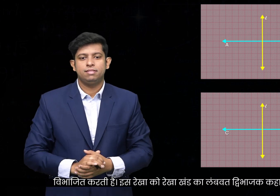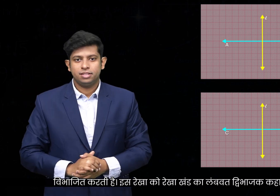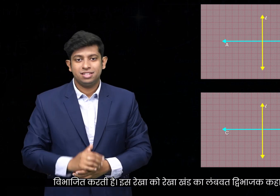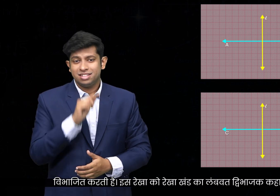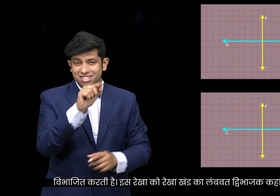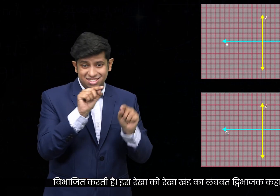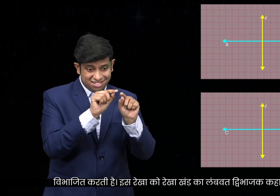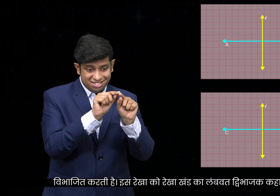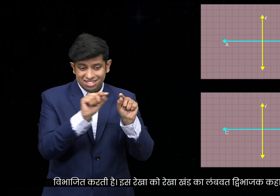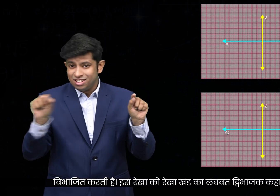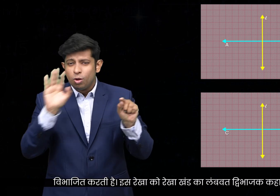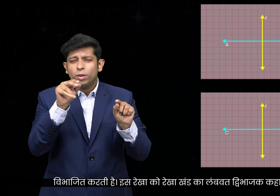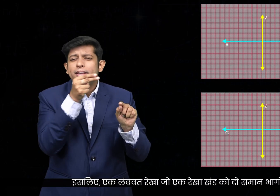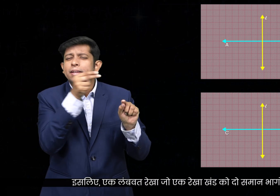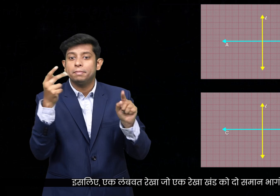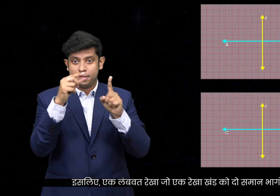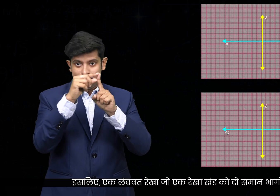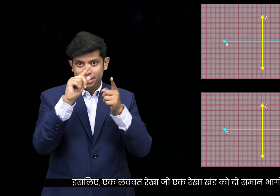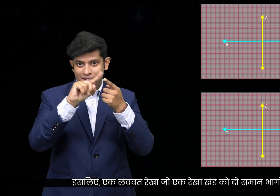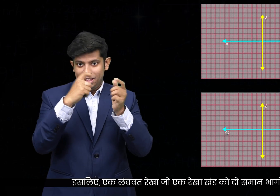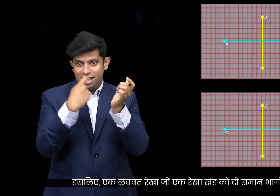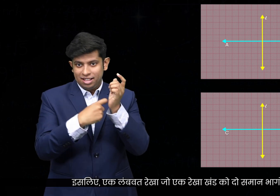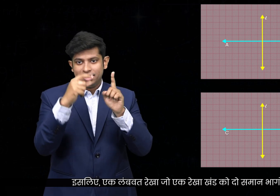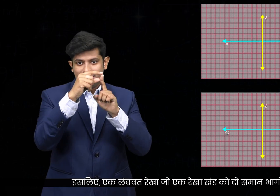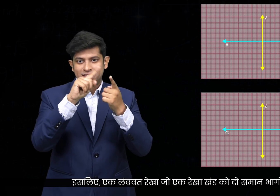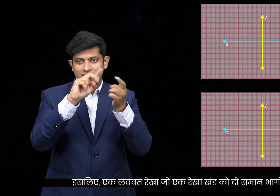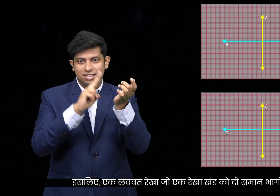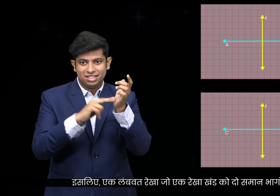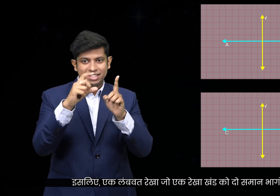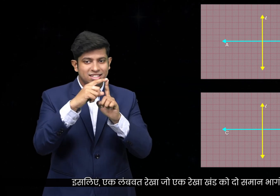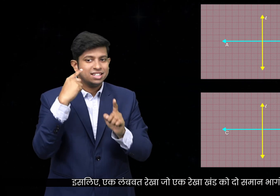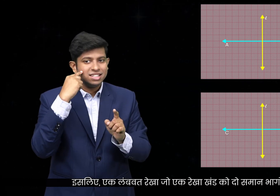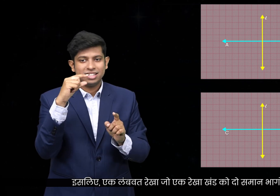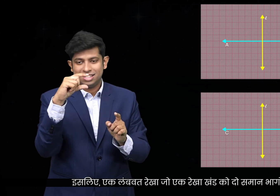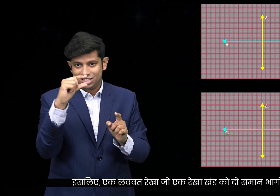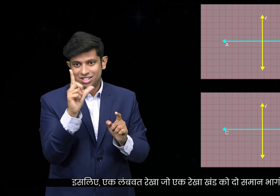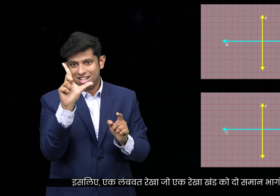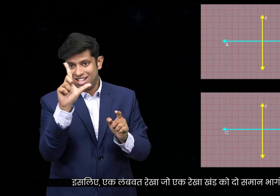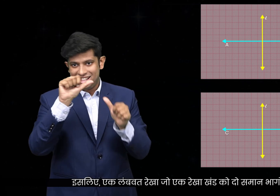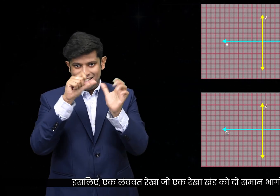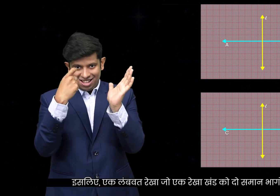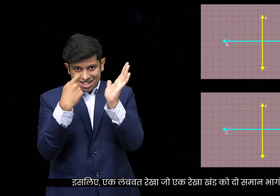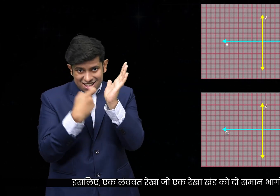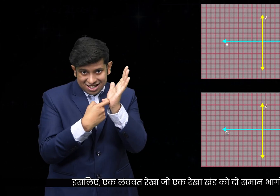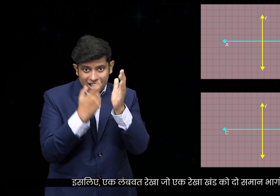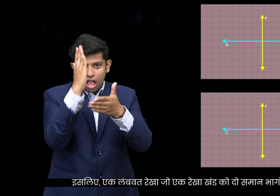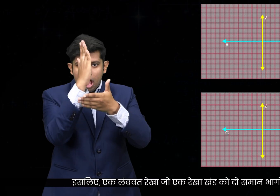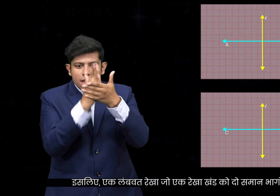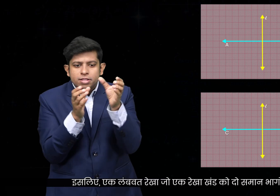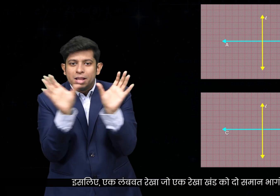लंबवत विभाजक कहा जाता है। इसलिए एक लंबवत रेखा जो एक रेखाखंड